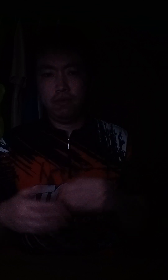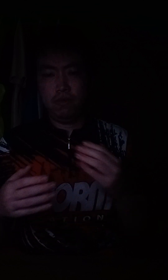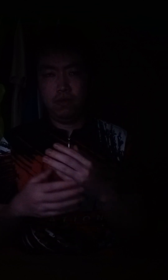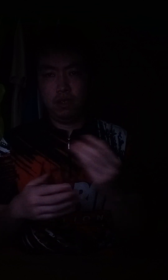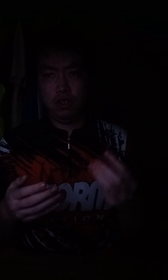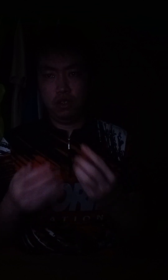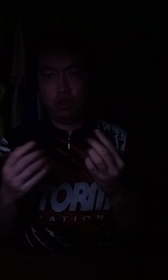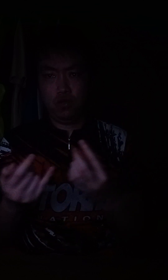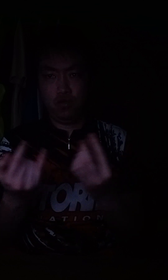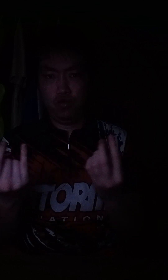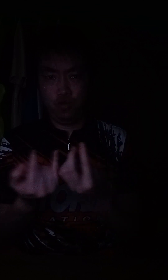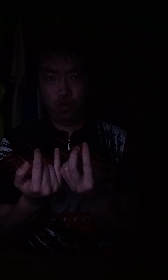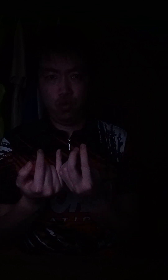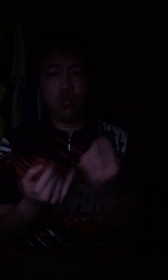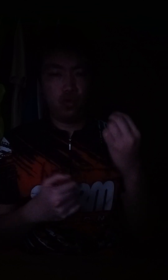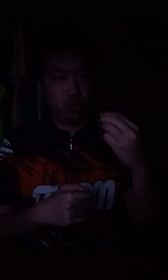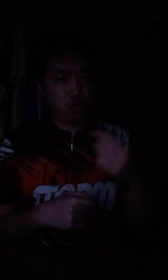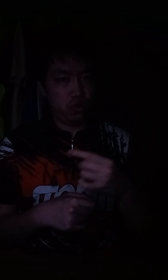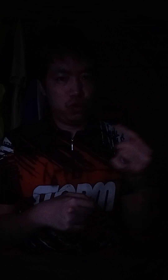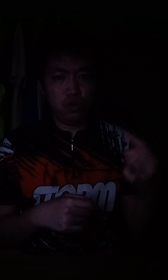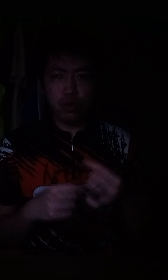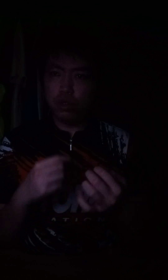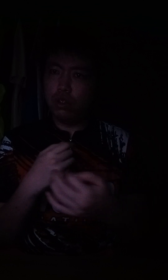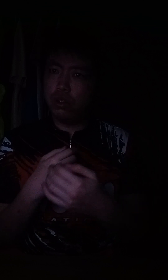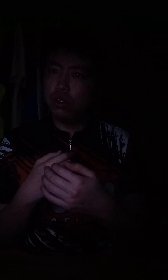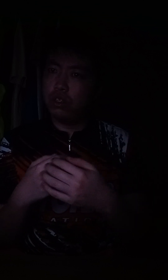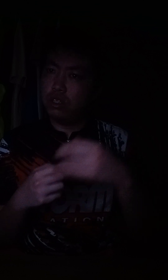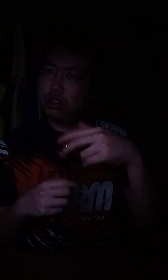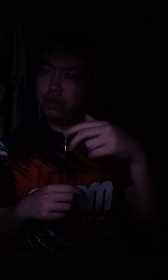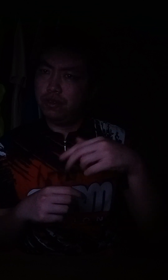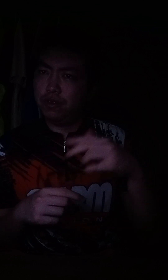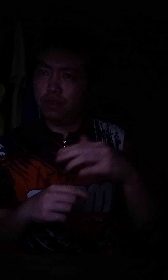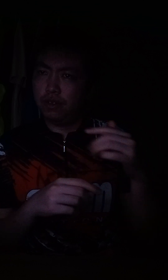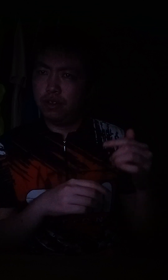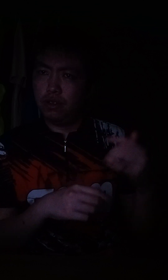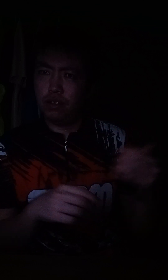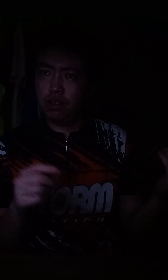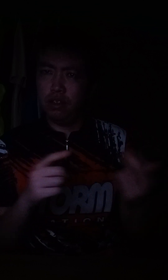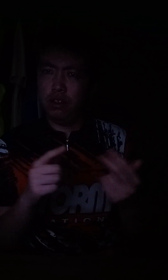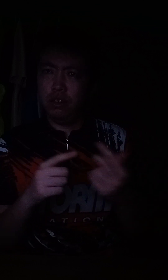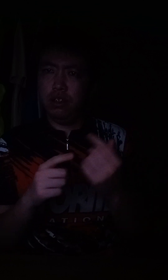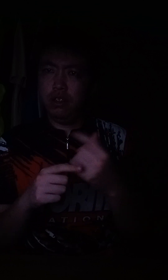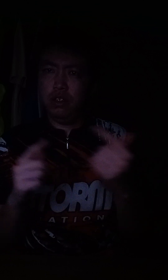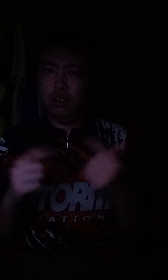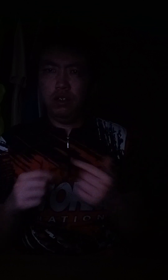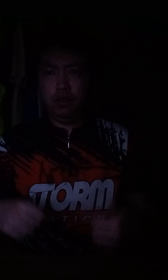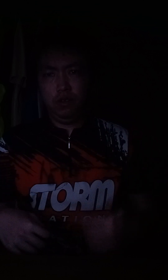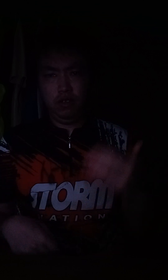돈유를 해줘야 하는 데다 입원이라도 하면 일을 빠져야 하니 일을 구하는 게 쉽지가